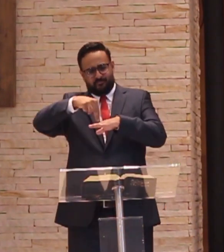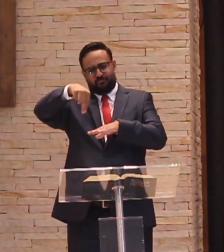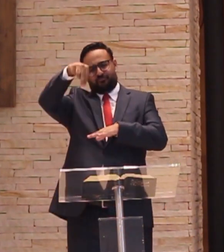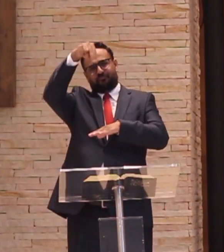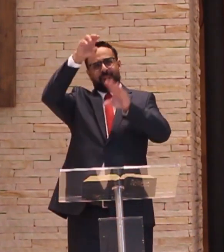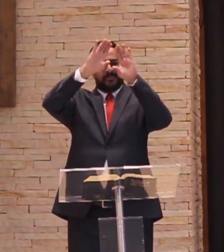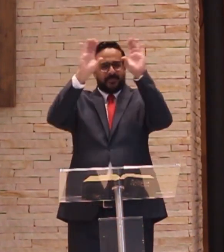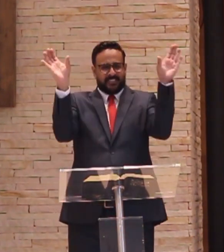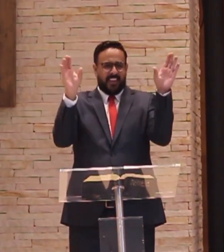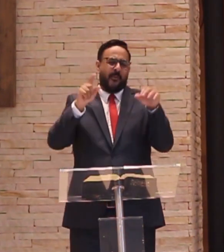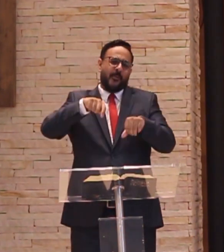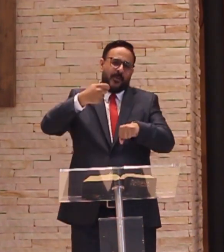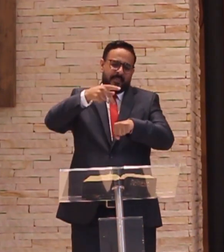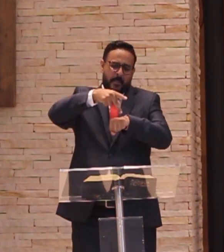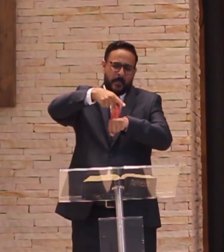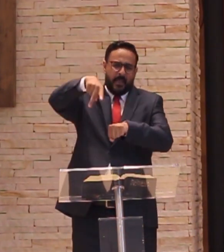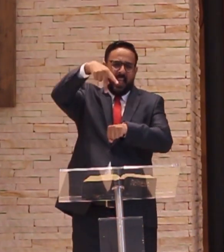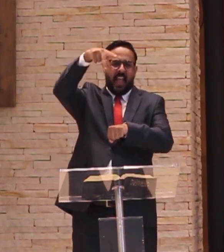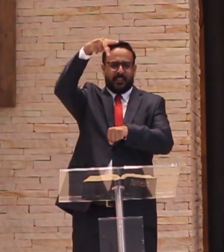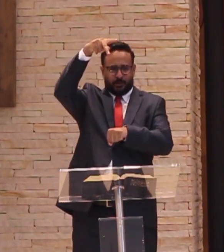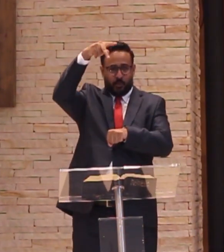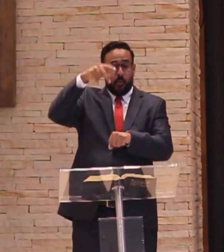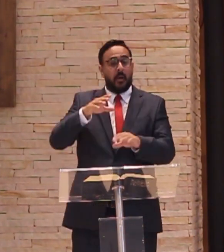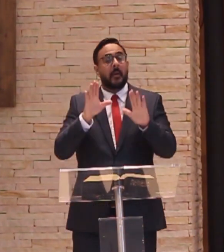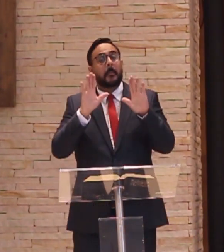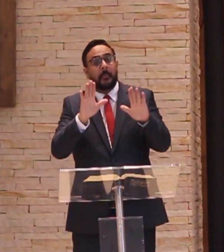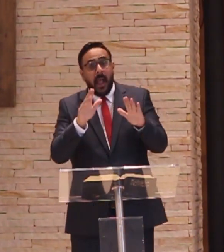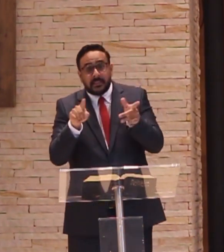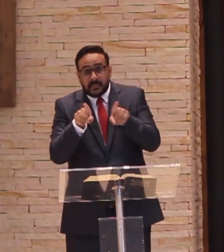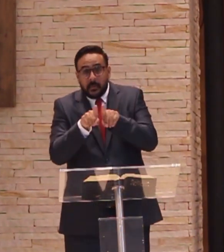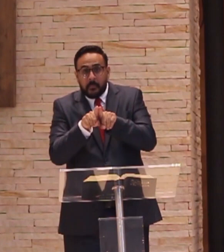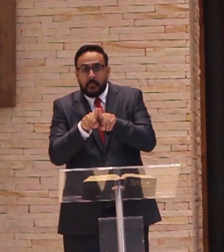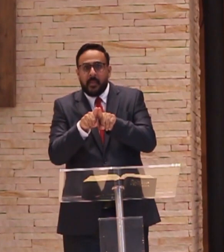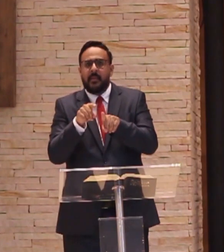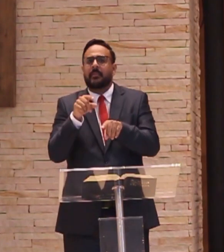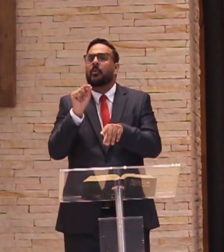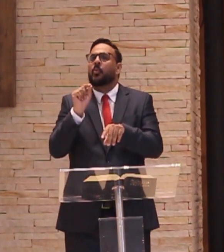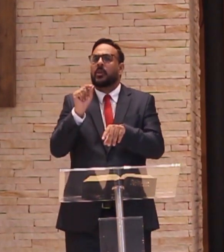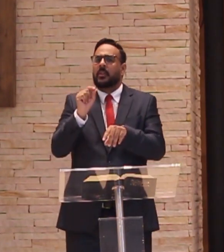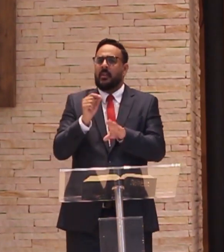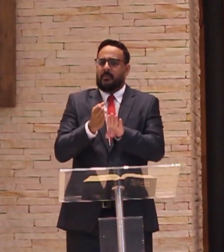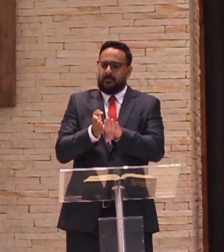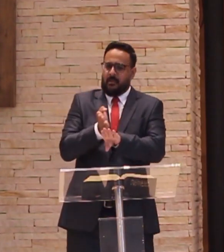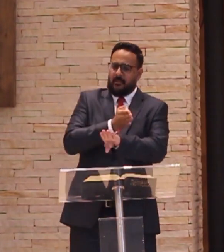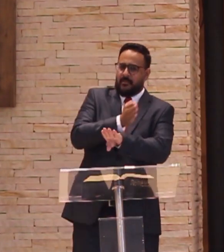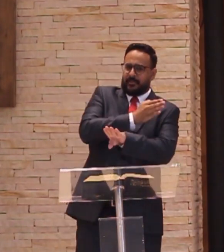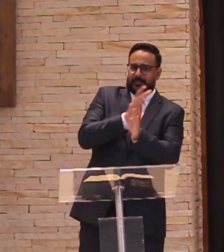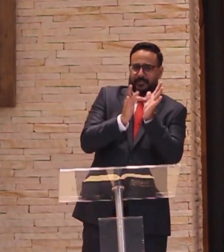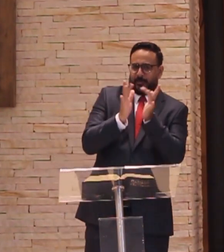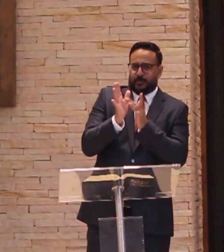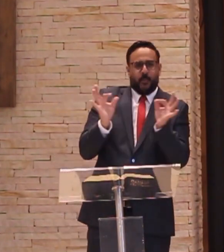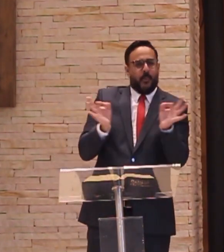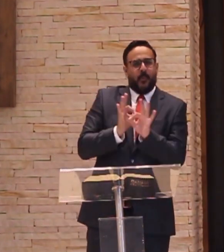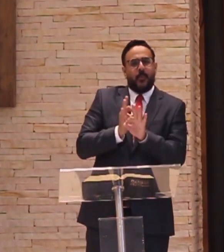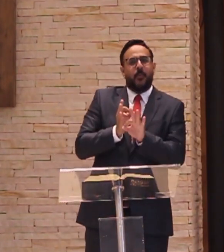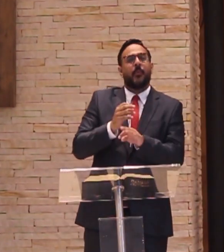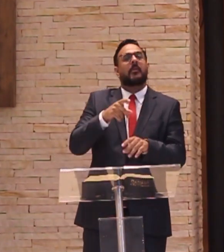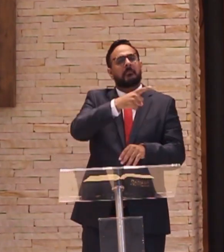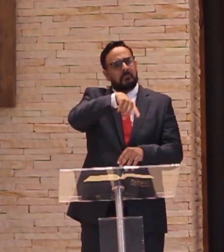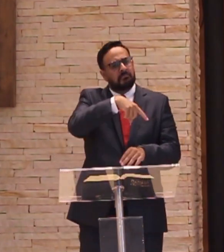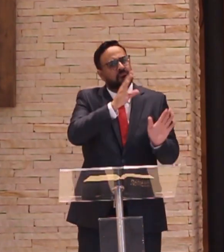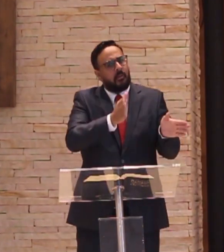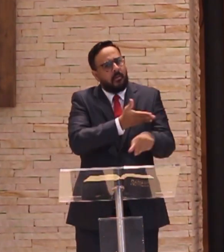É a lembrança da ressurreição. Por isso que tem esse sinal de Páscoa. Mas também